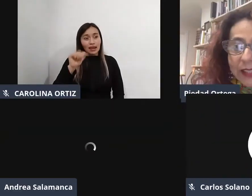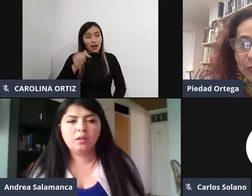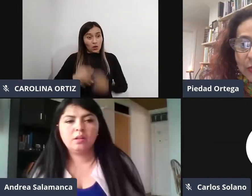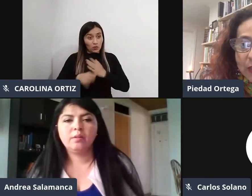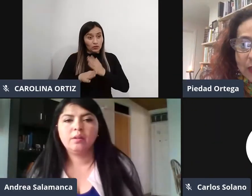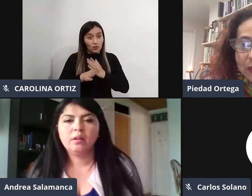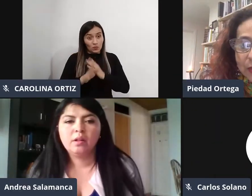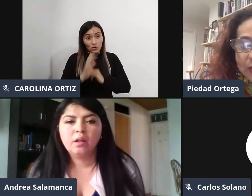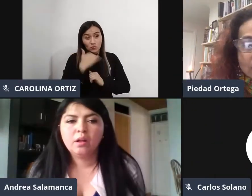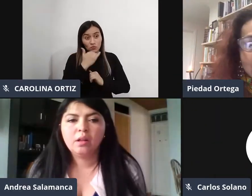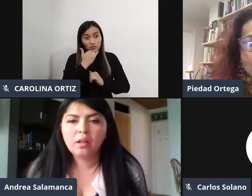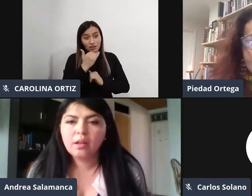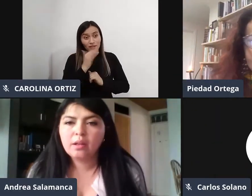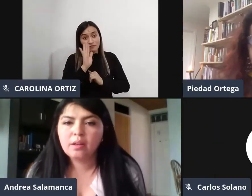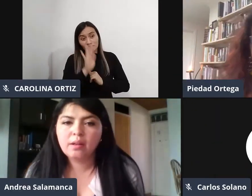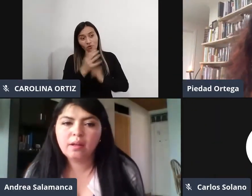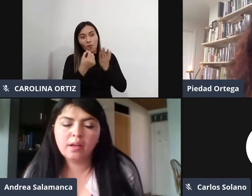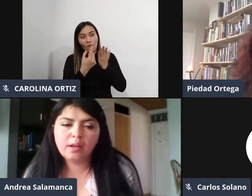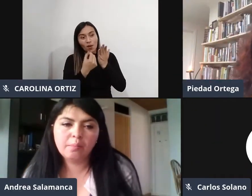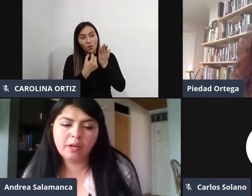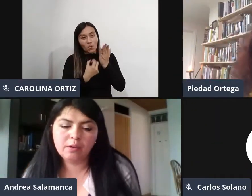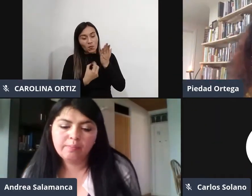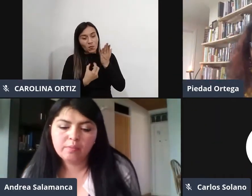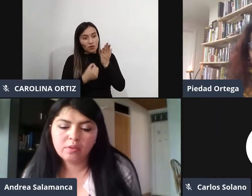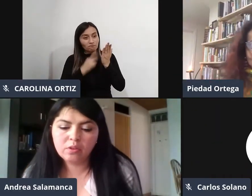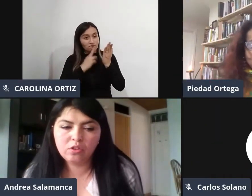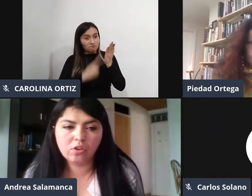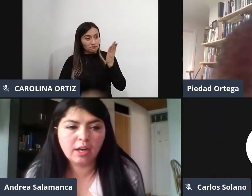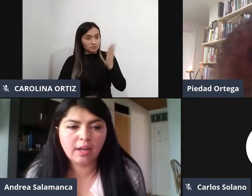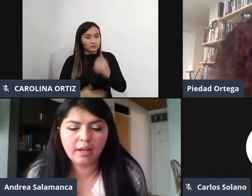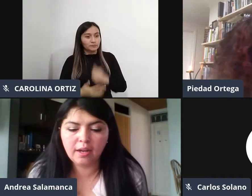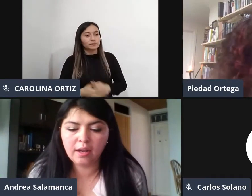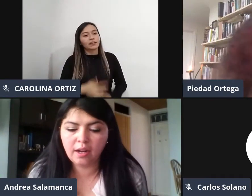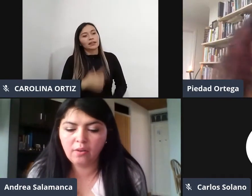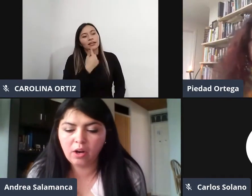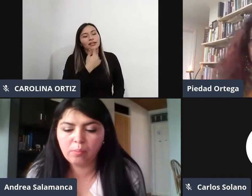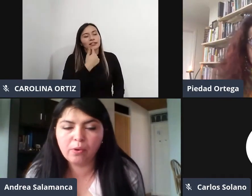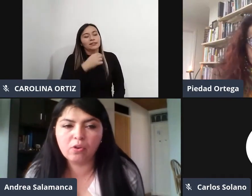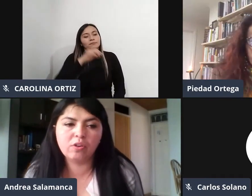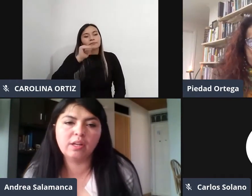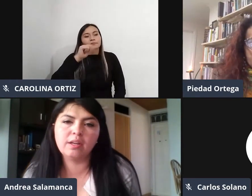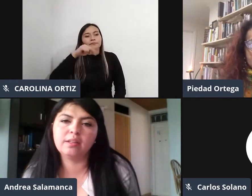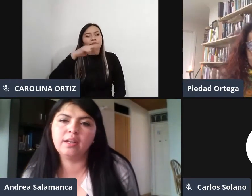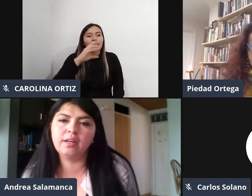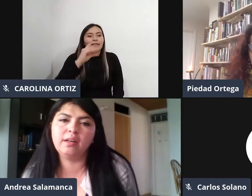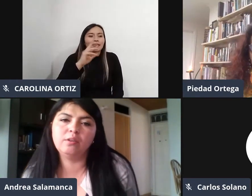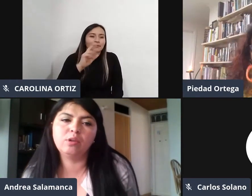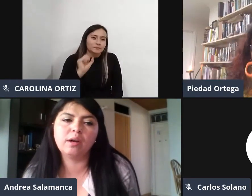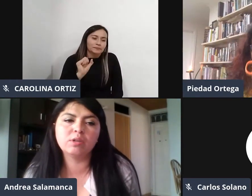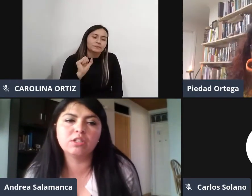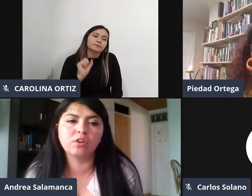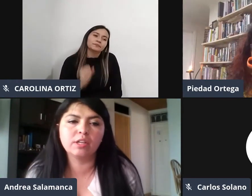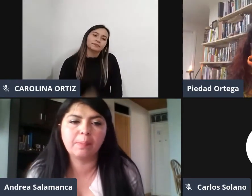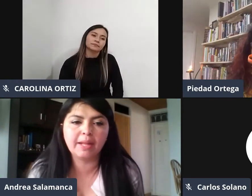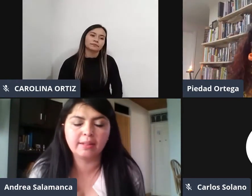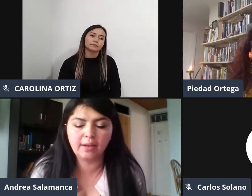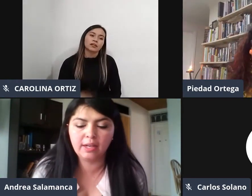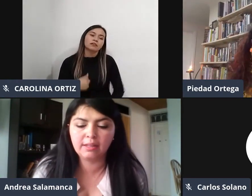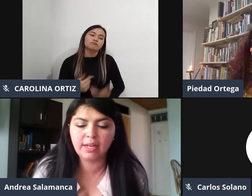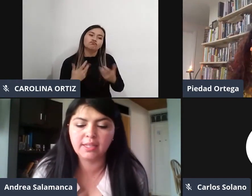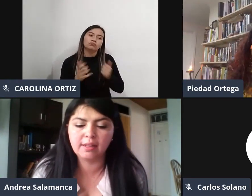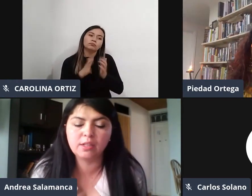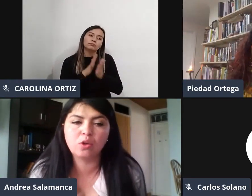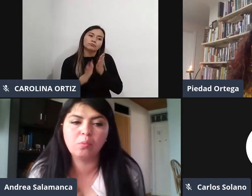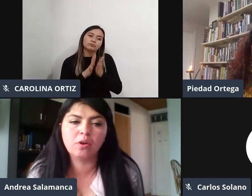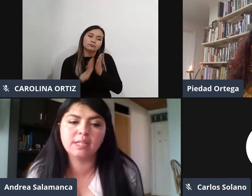atiende algunas otras de estas. Bueno, yo quería hablar un poco de una cuestión que se plantea